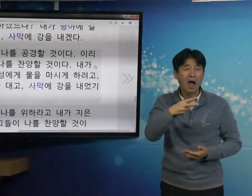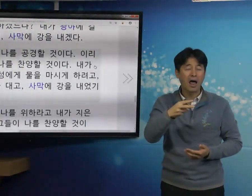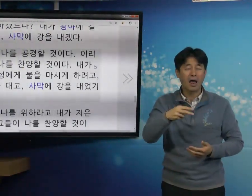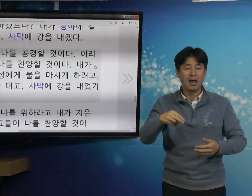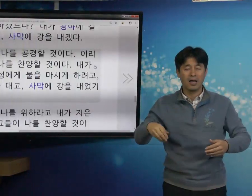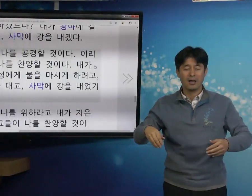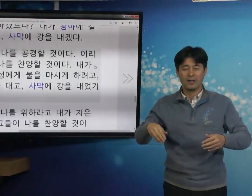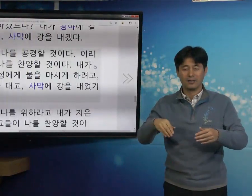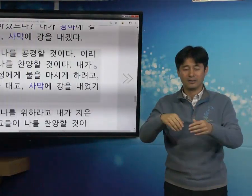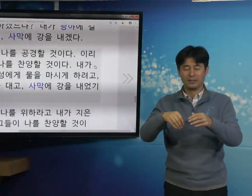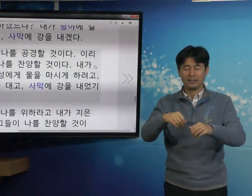이리와